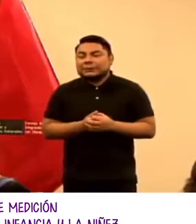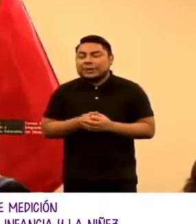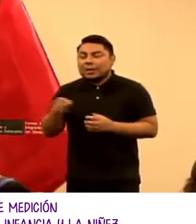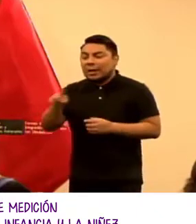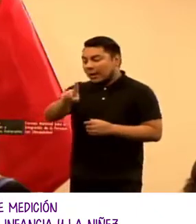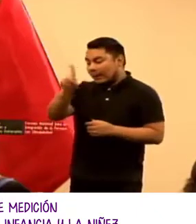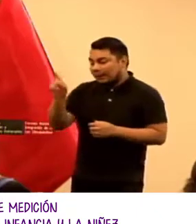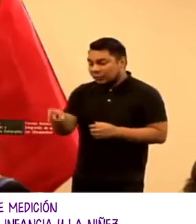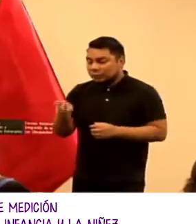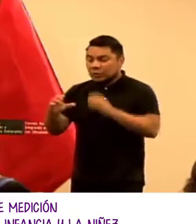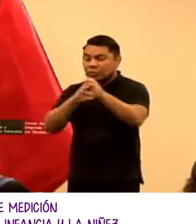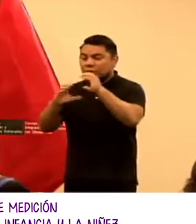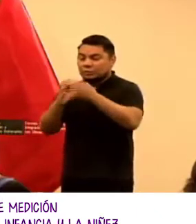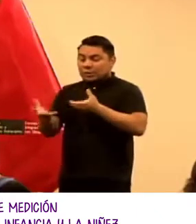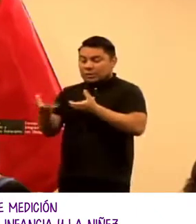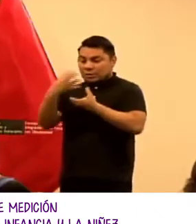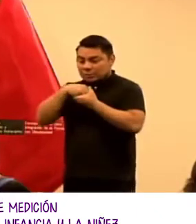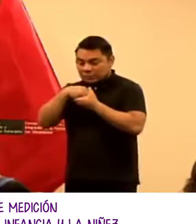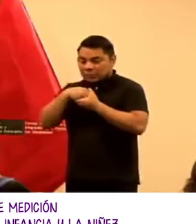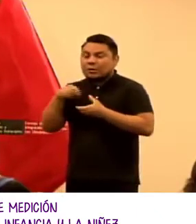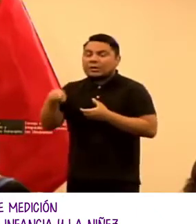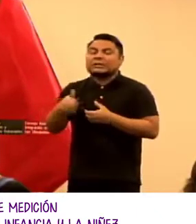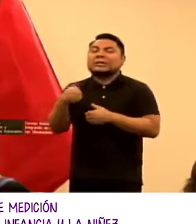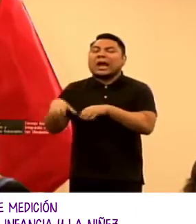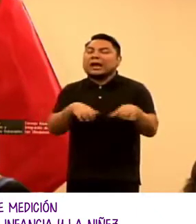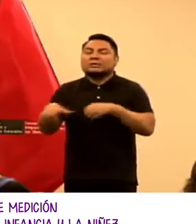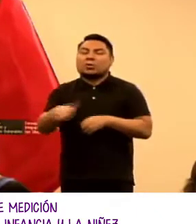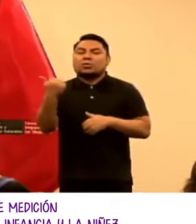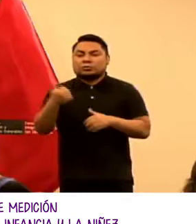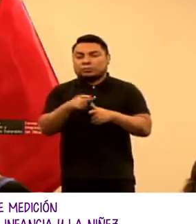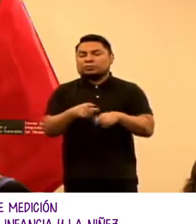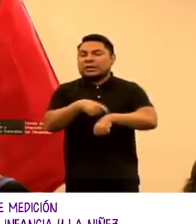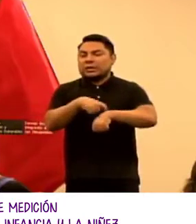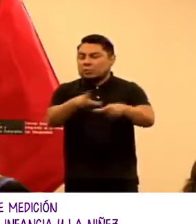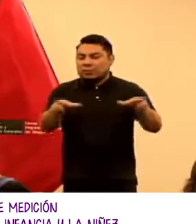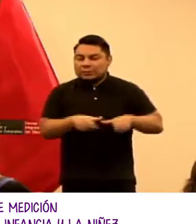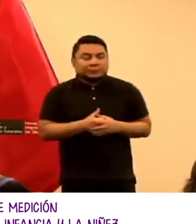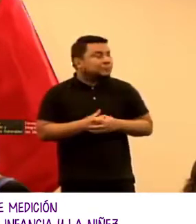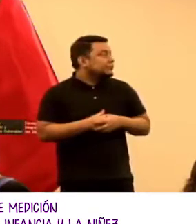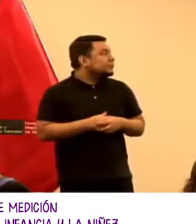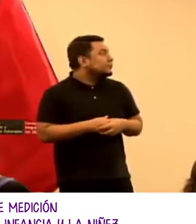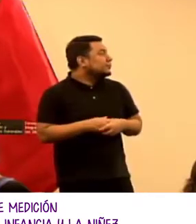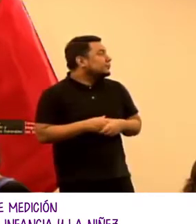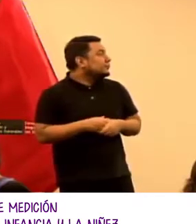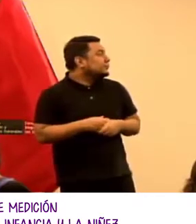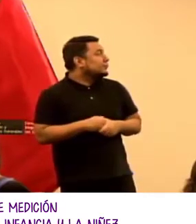las preguntas de comunicación receptiva se hacen en otros ámbitos.